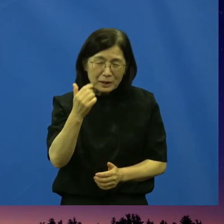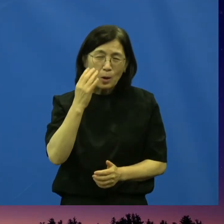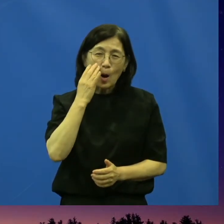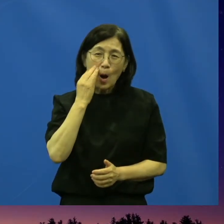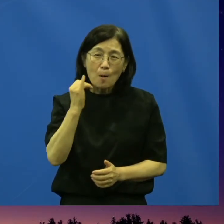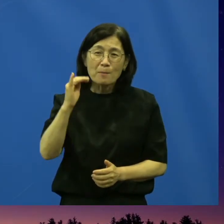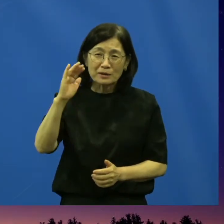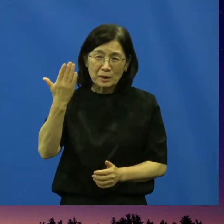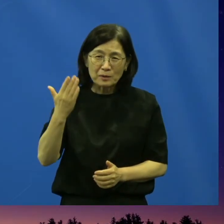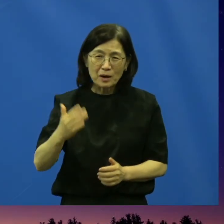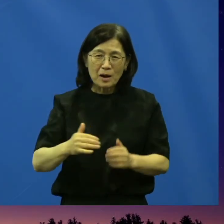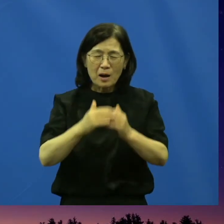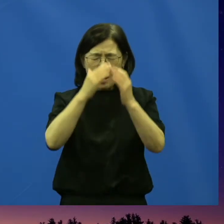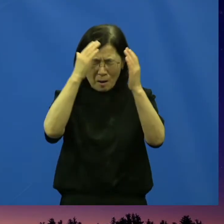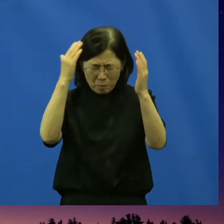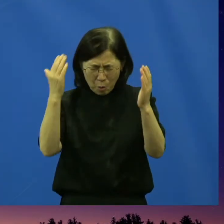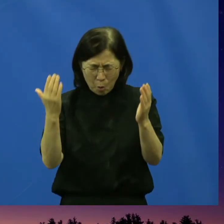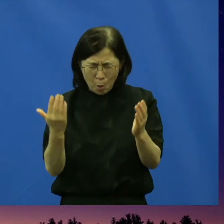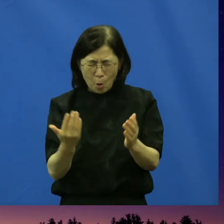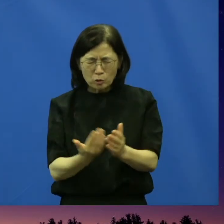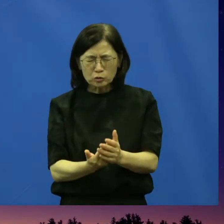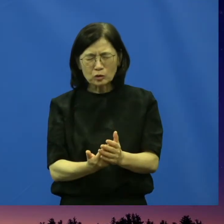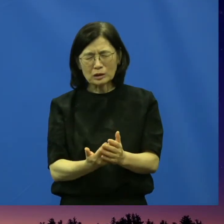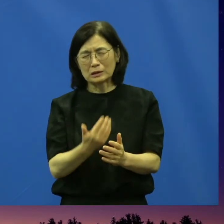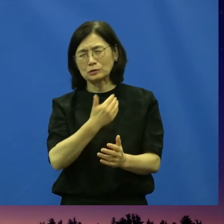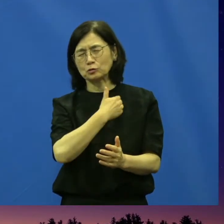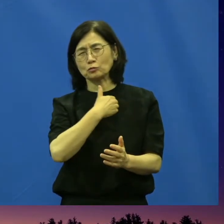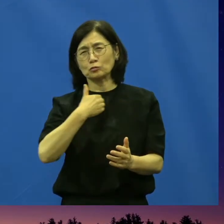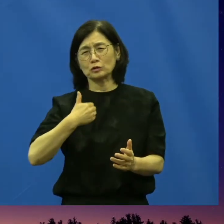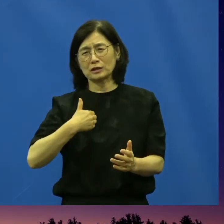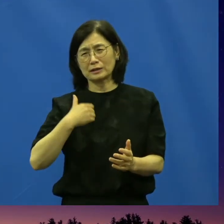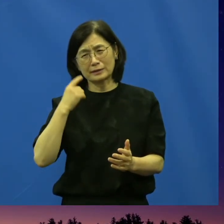다 된 것 같은데 얘들이 빨리 크나요?